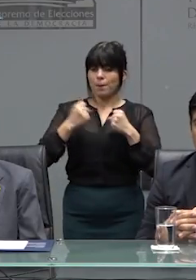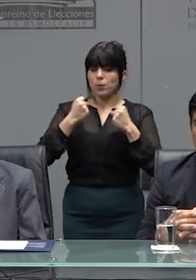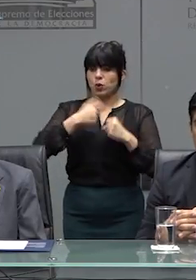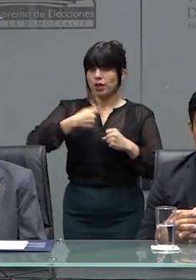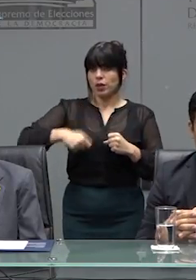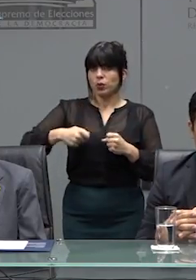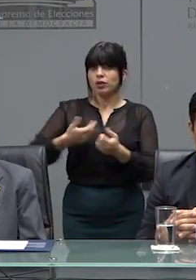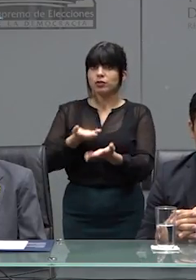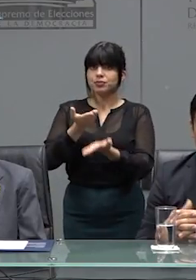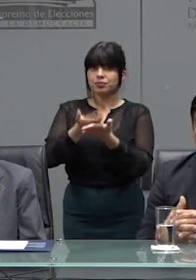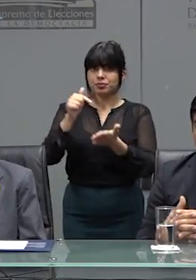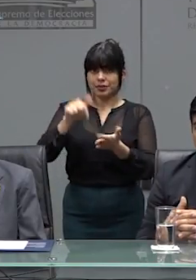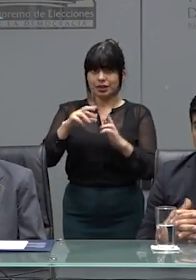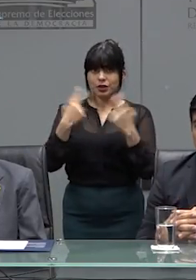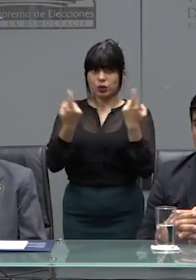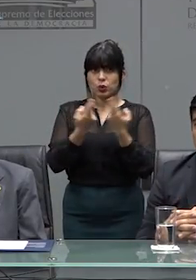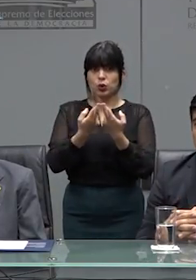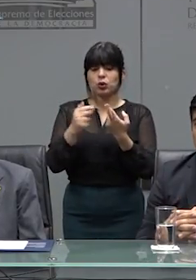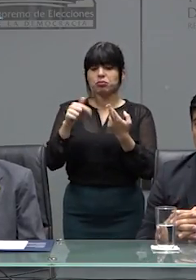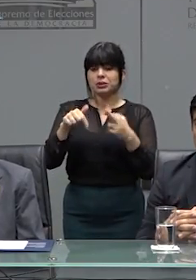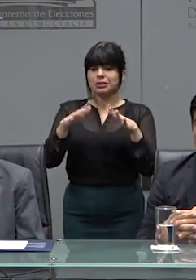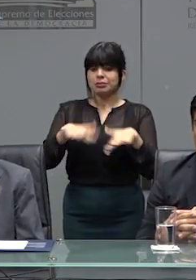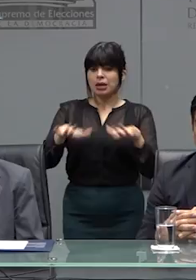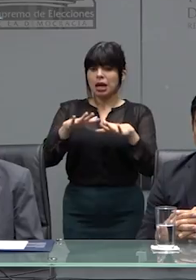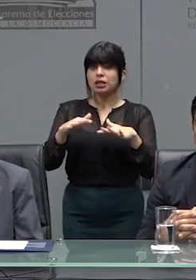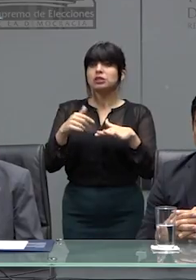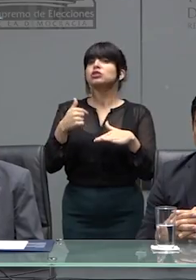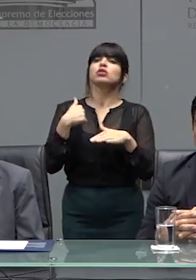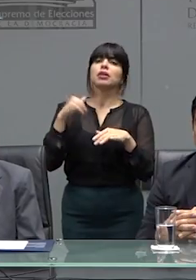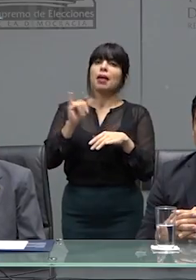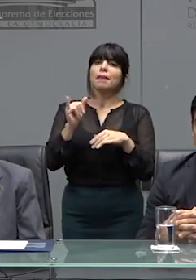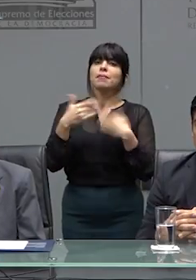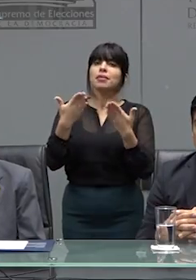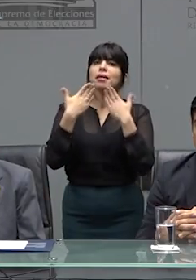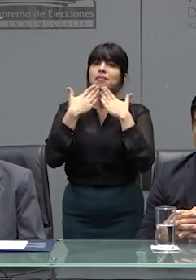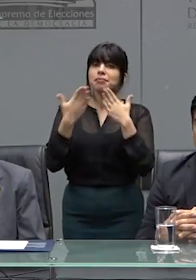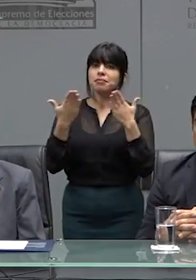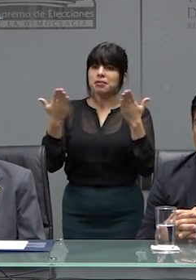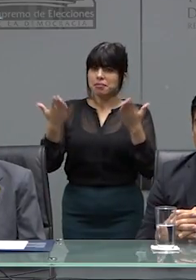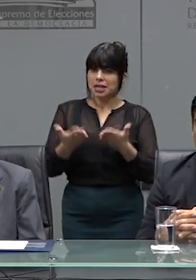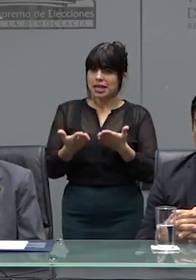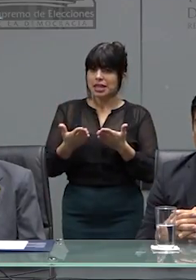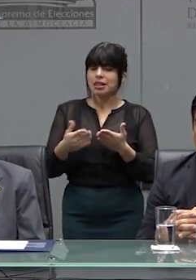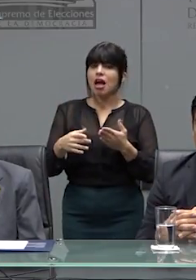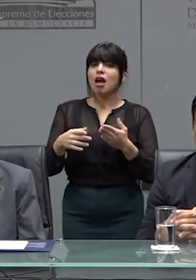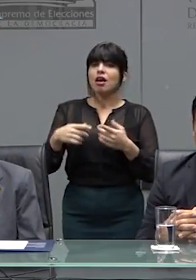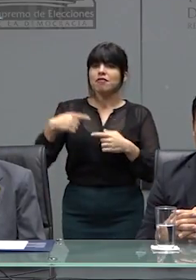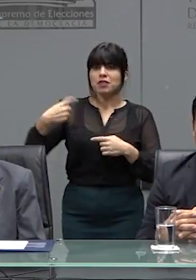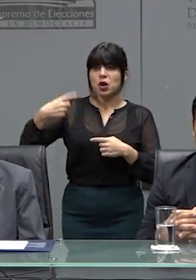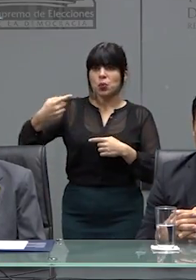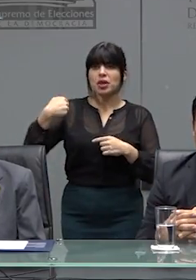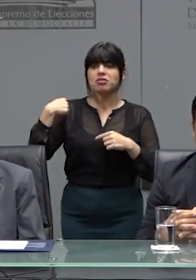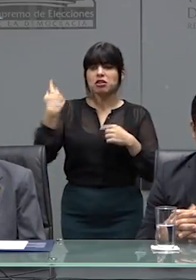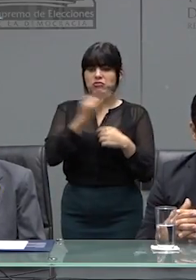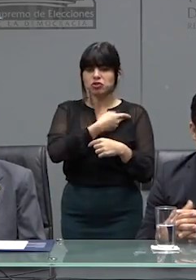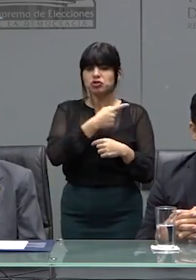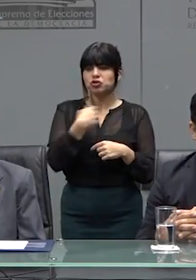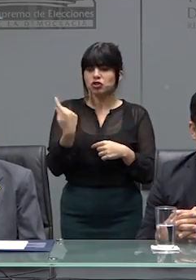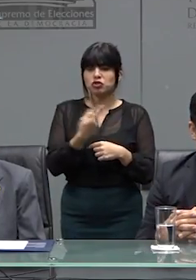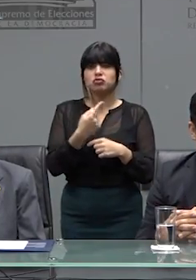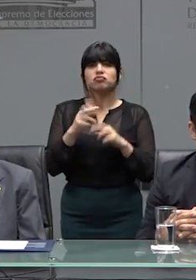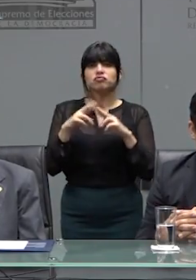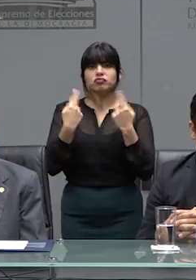hemos planteado en este espacio que doy la bienvenida también y que de manera recurrente estaremos teniendo, siguiendo